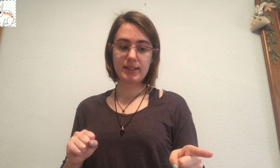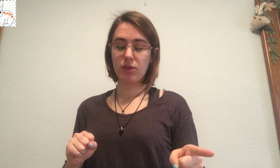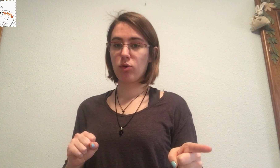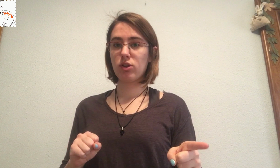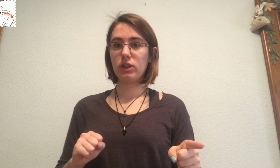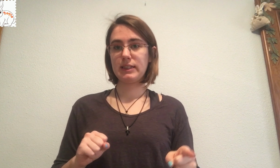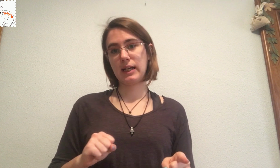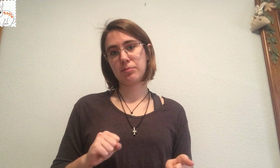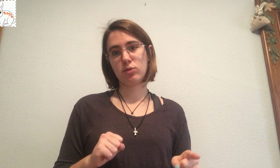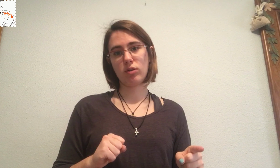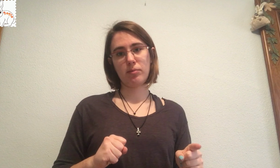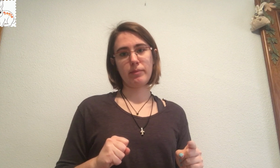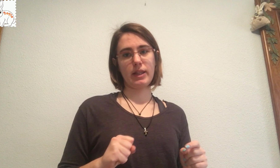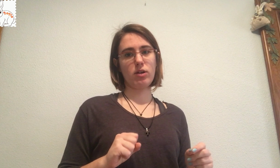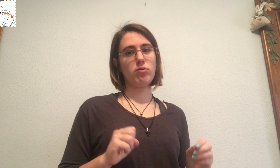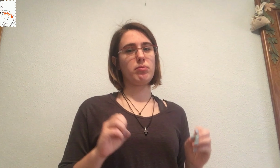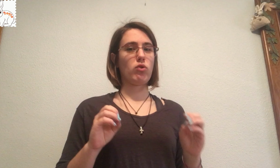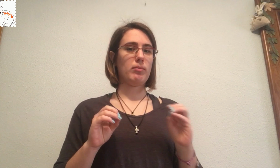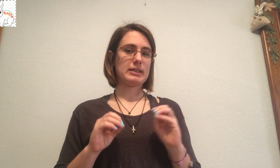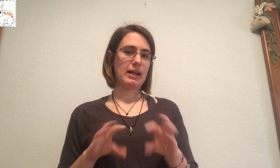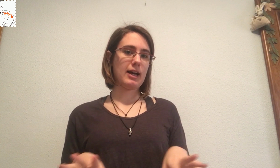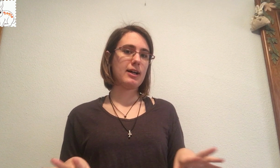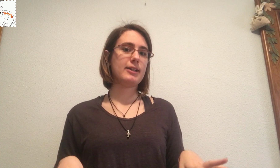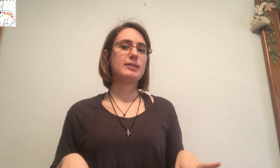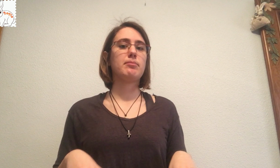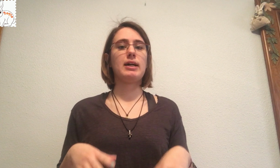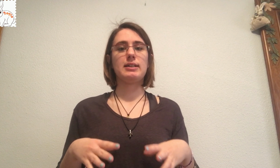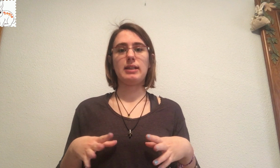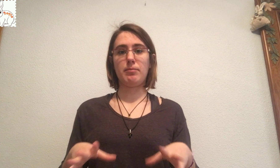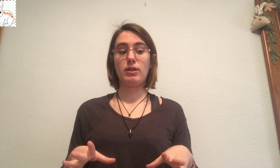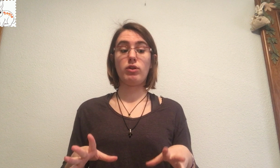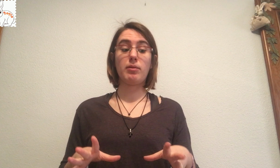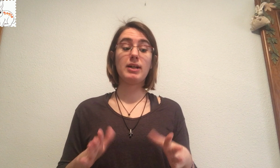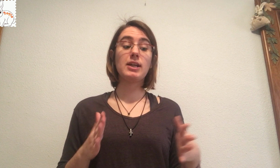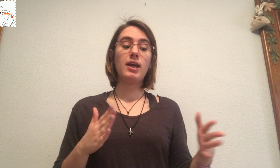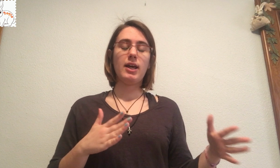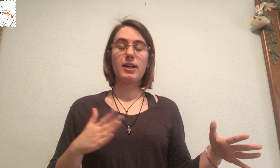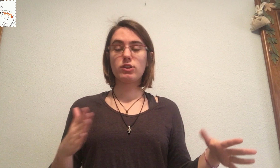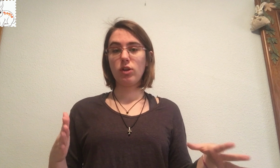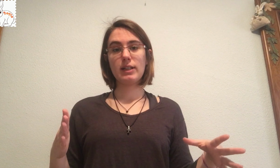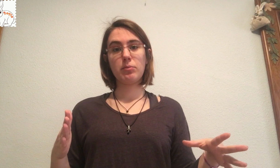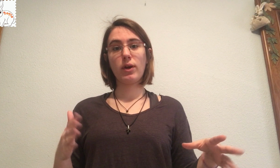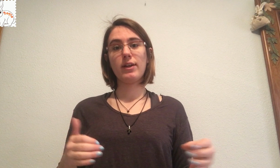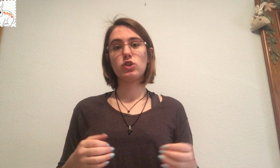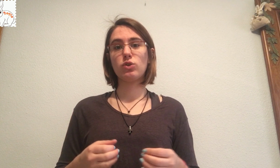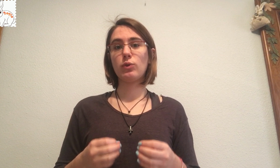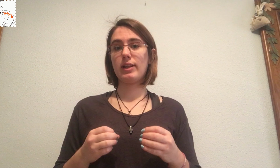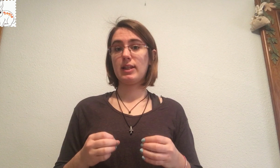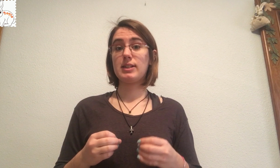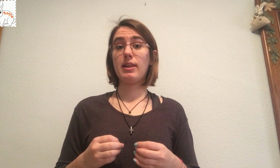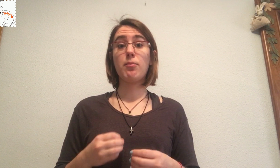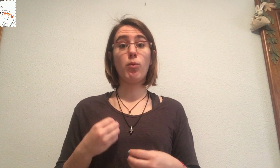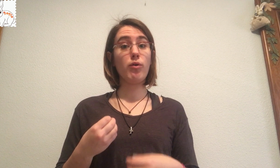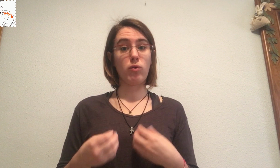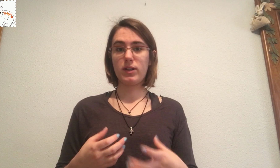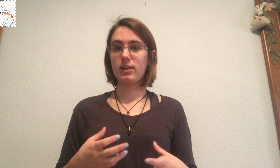Exceptuando ese capítulo que me parece como un poco más light, más ameno y demás El resto de la temporada son de una intensidad muy fuerte